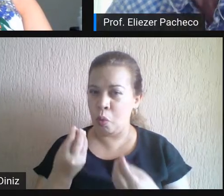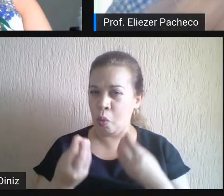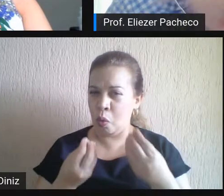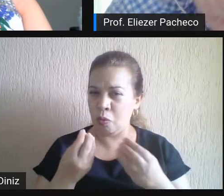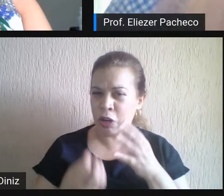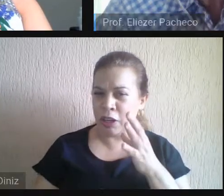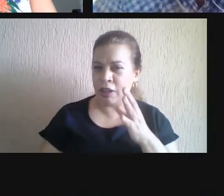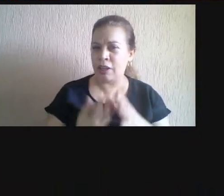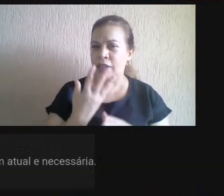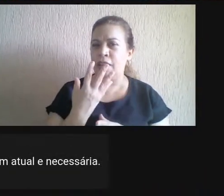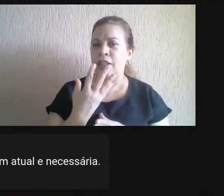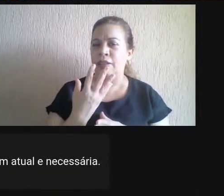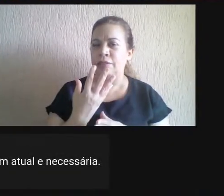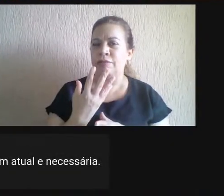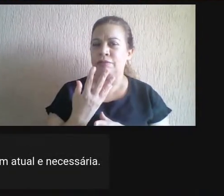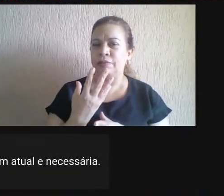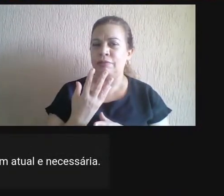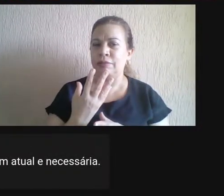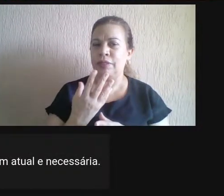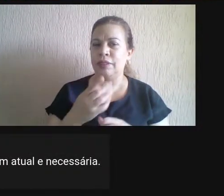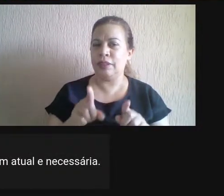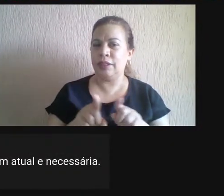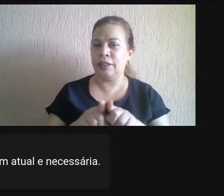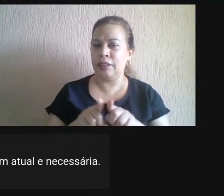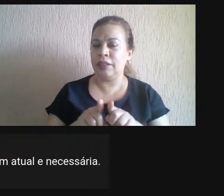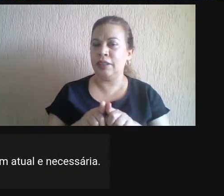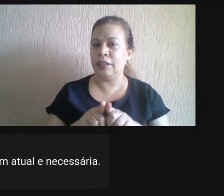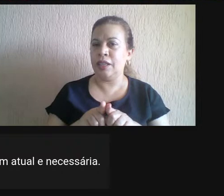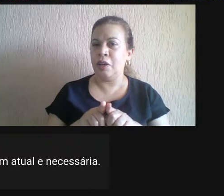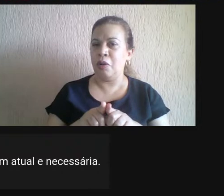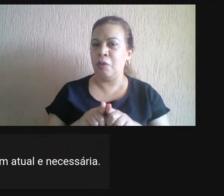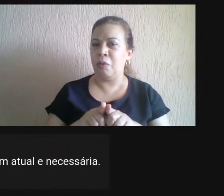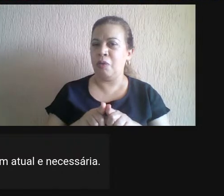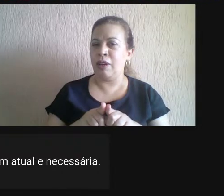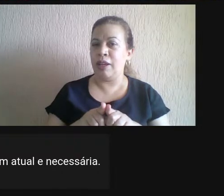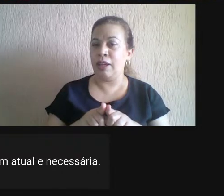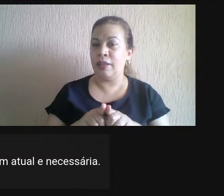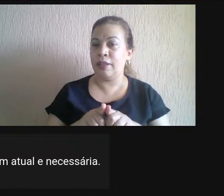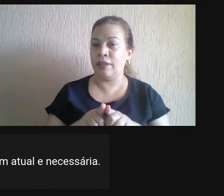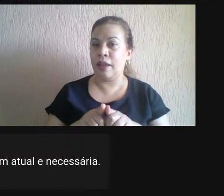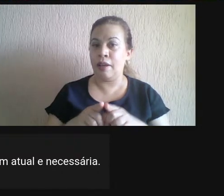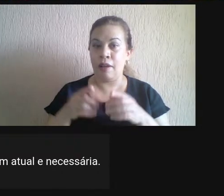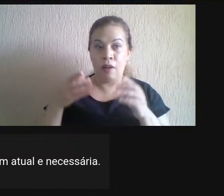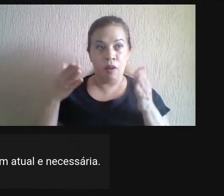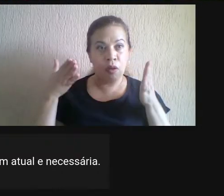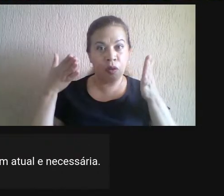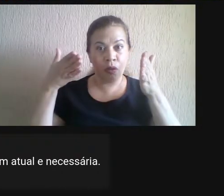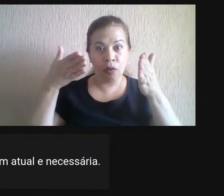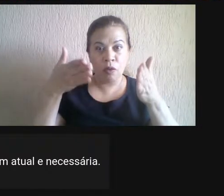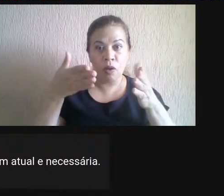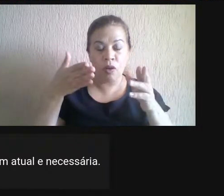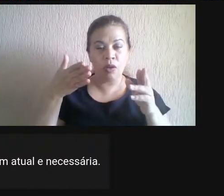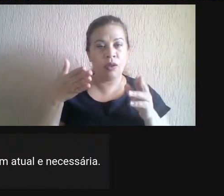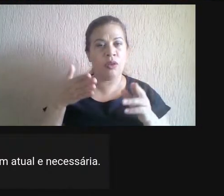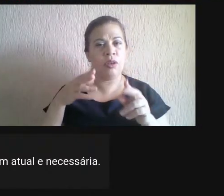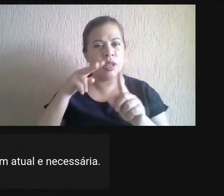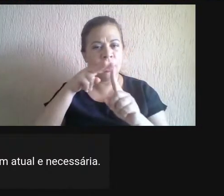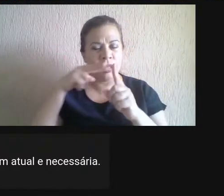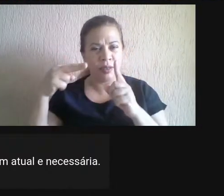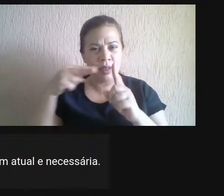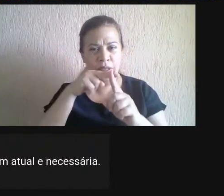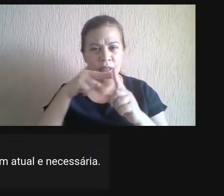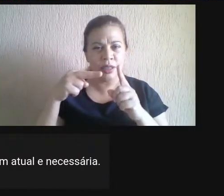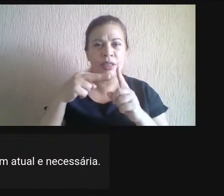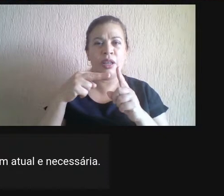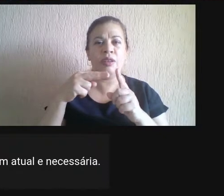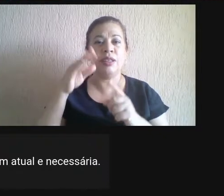e a transposição para dentro deles da concepção acadêmica. Não é que eu seja contra a concepção acadêmica, a minha vida